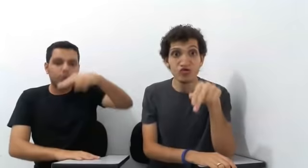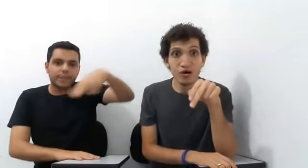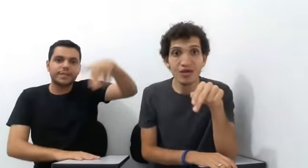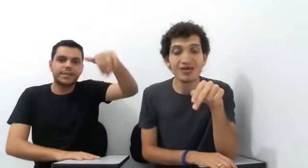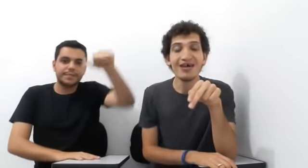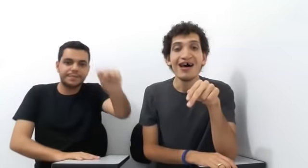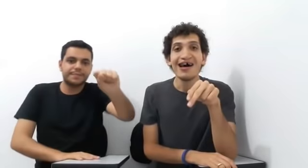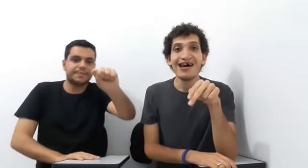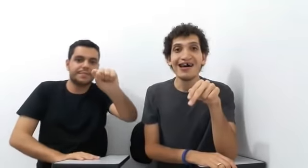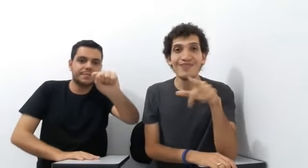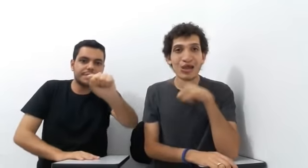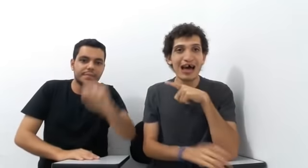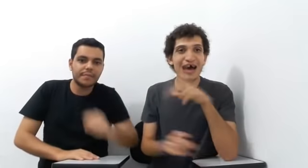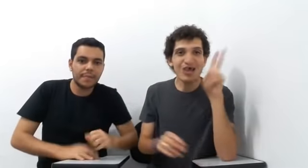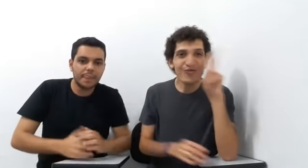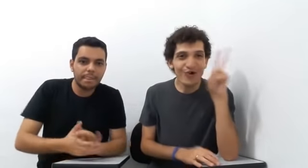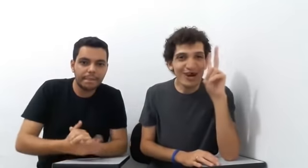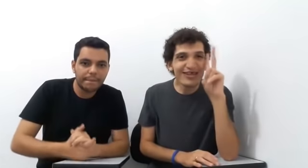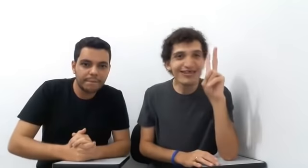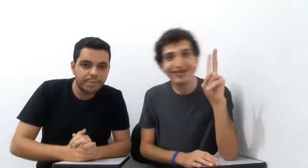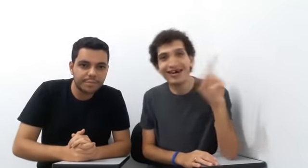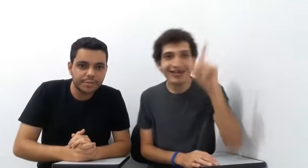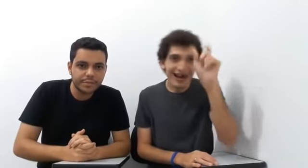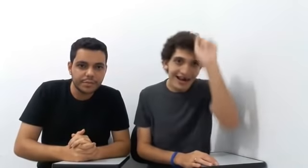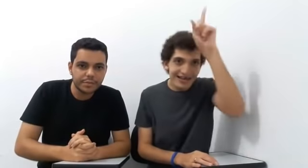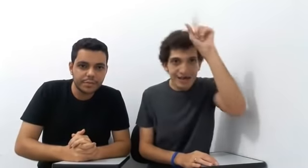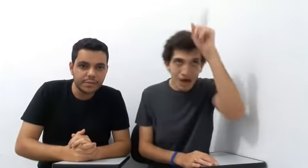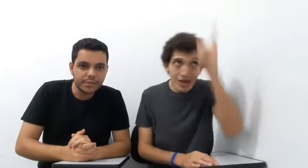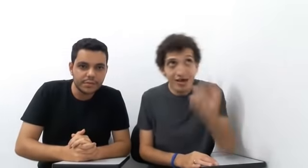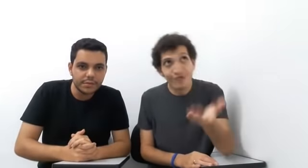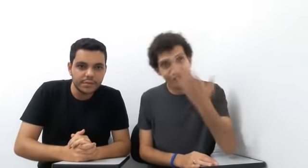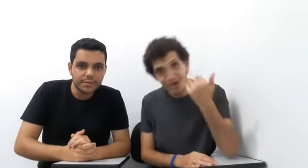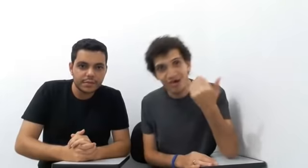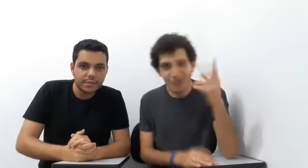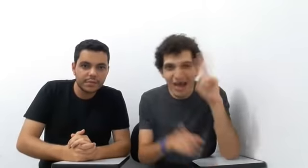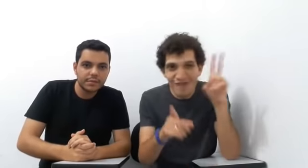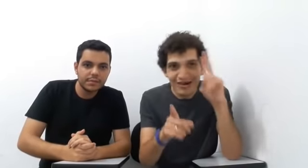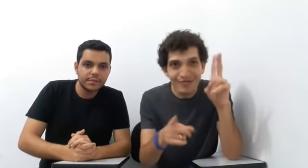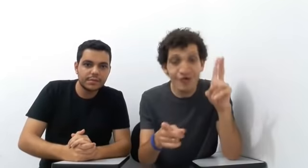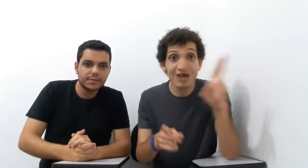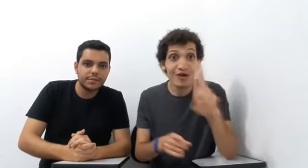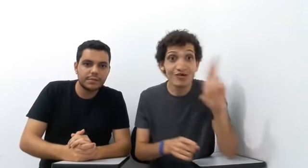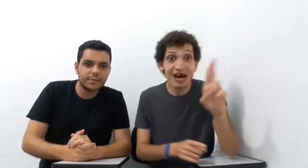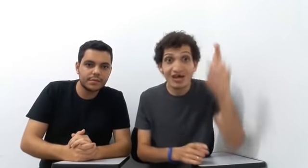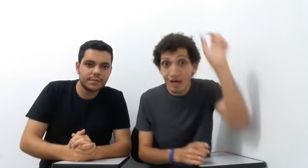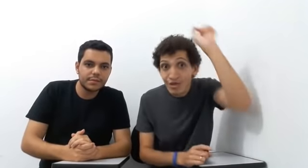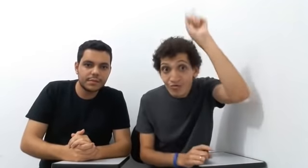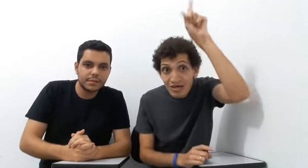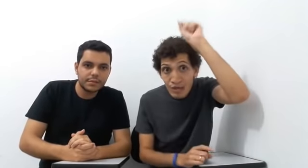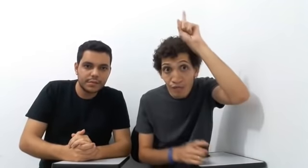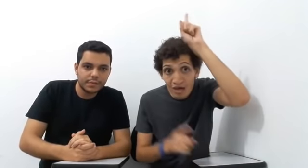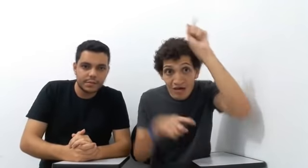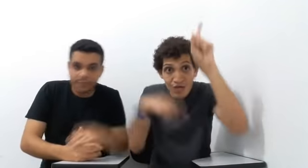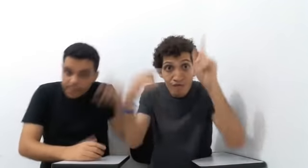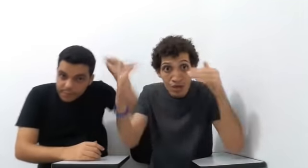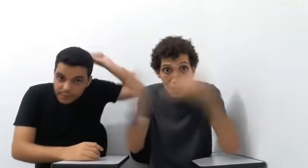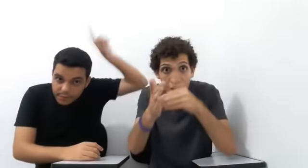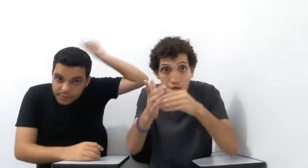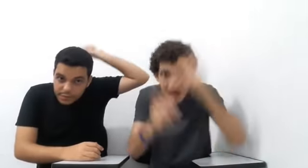Jonas. Tem lá a historinha, né? Que a baleia comeu, lembra? Então aí vai usar realmente no final, porque no final